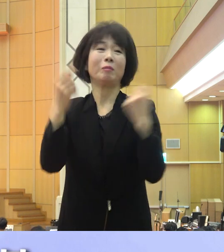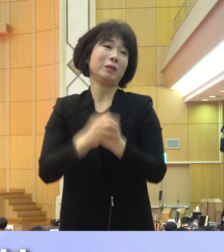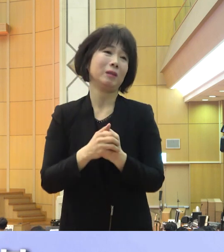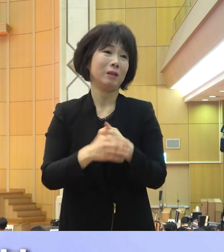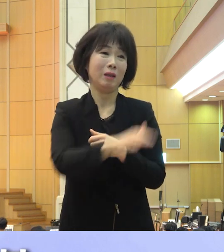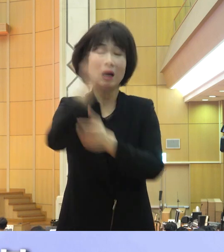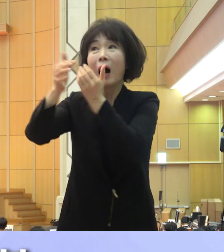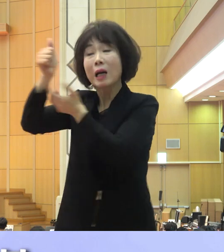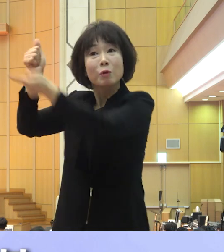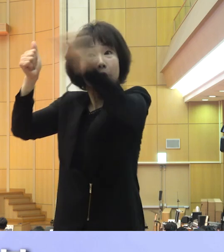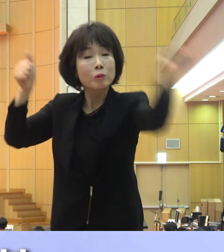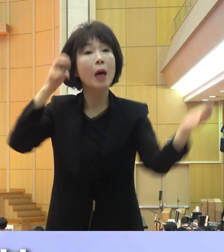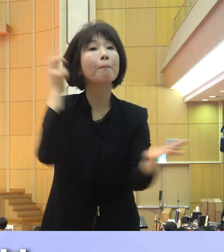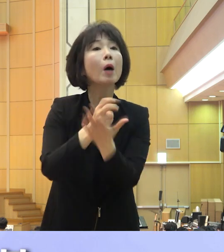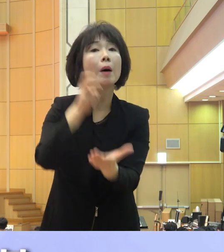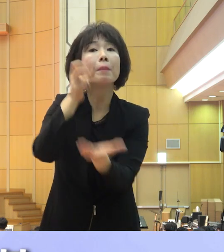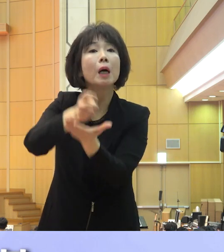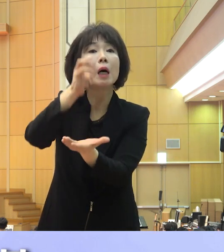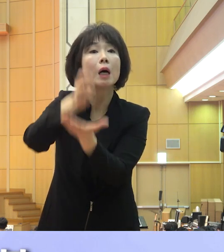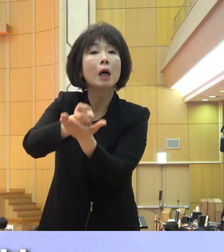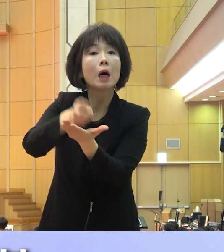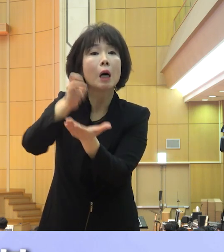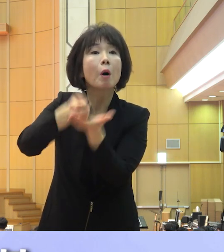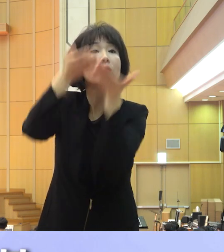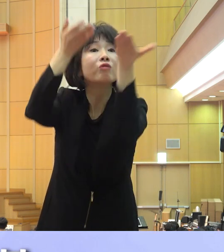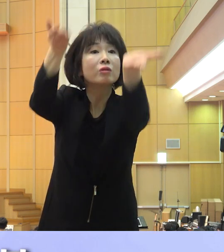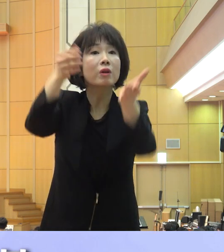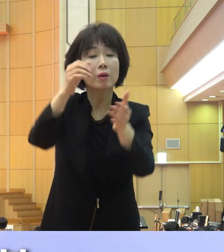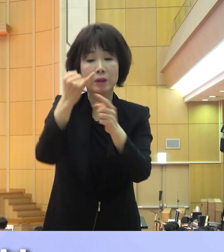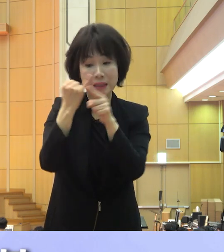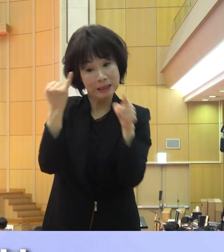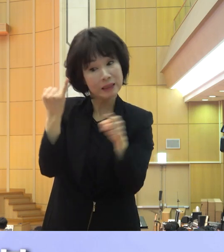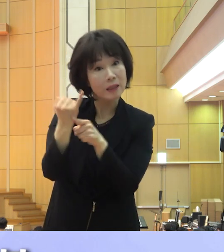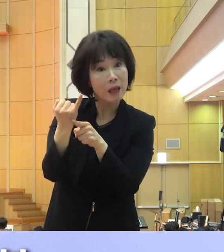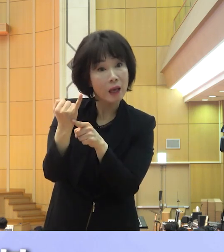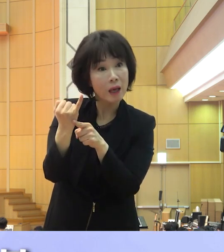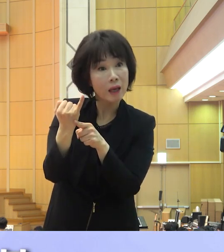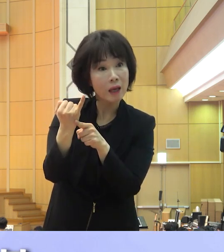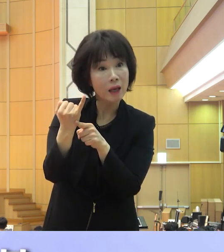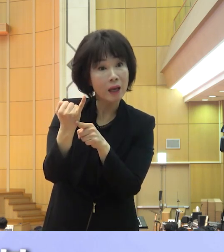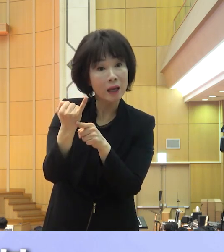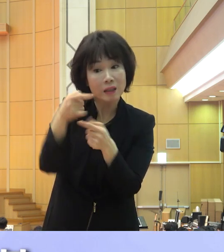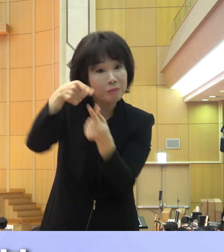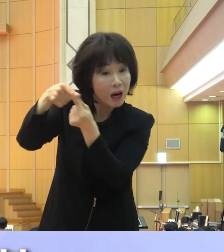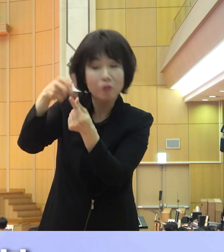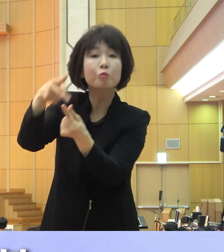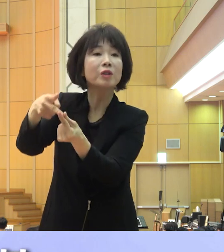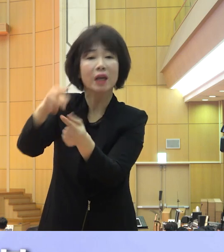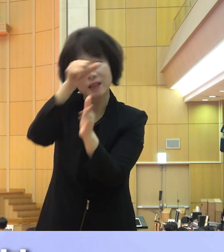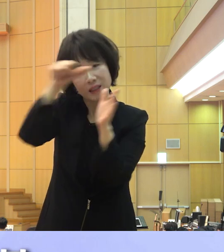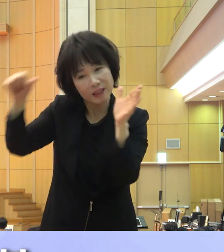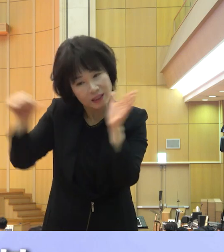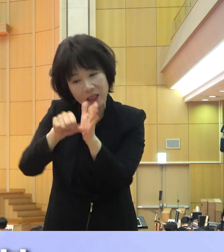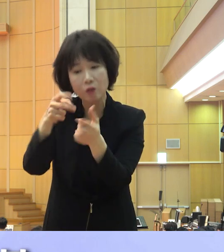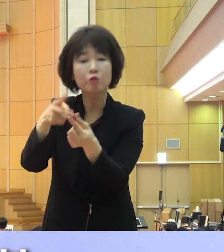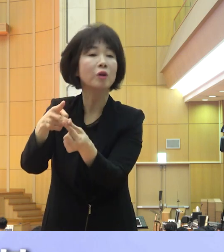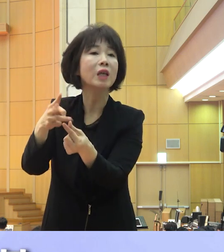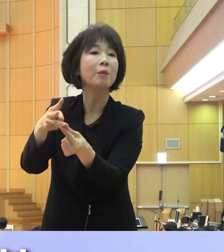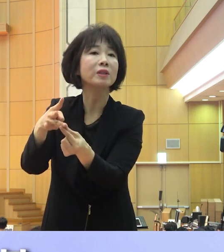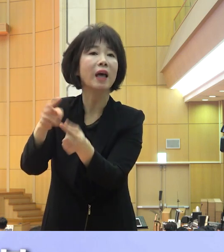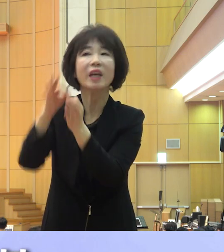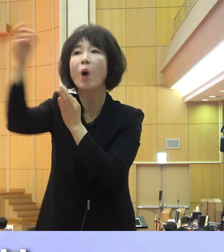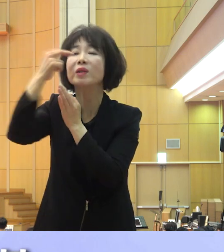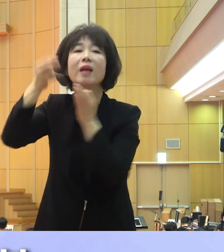하나님께서 우리에게 법칙을 주셨는데 태생이 인생으로, 인생이 영생으로. 그래서 여러분들은